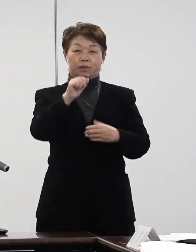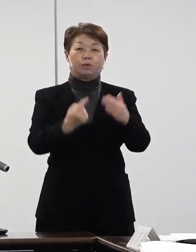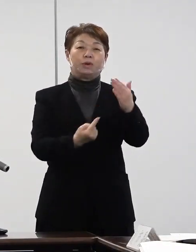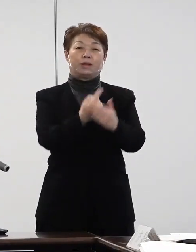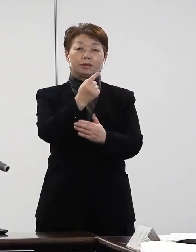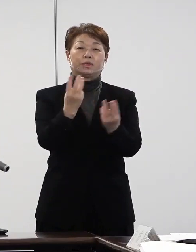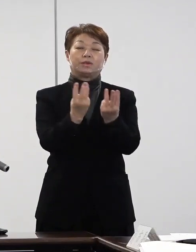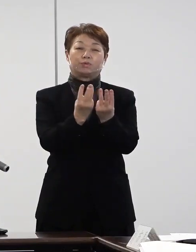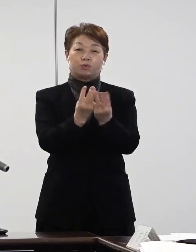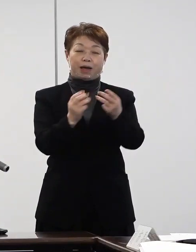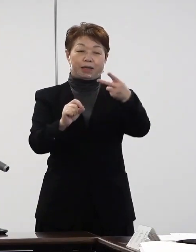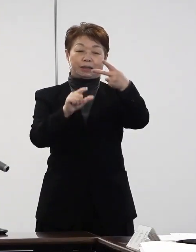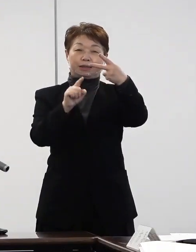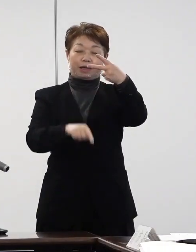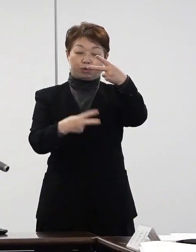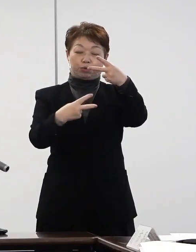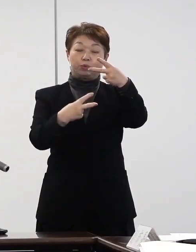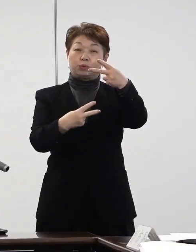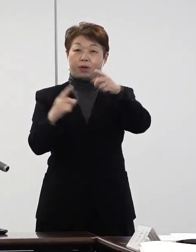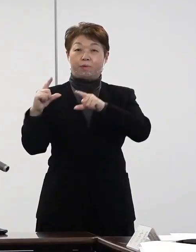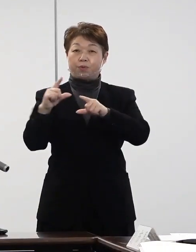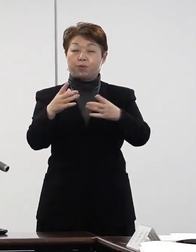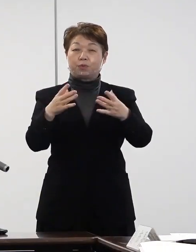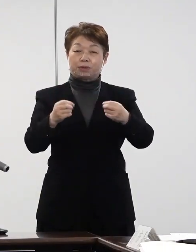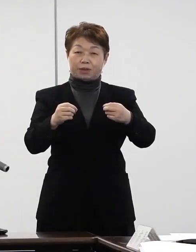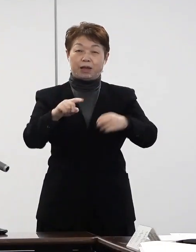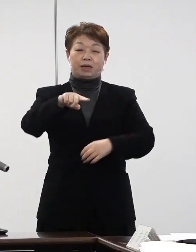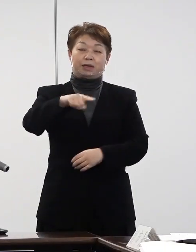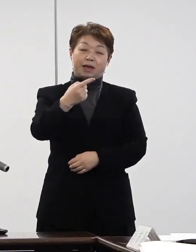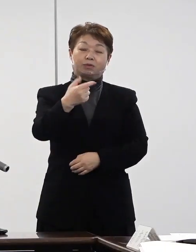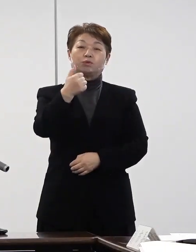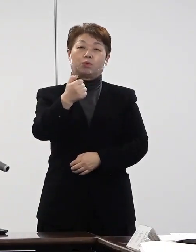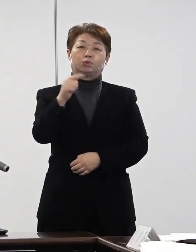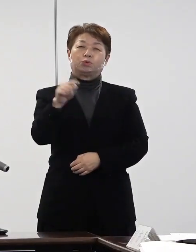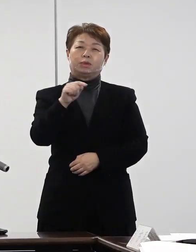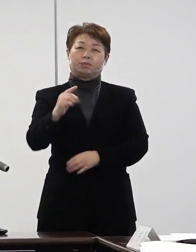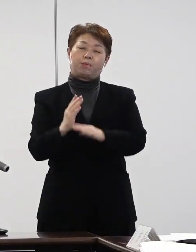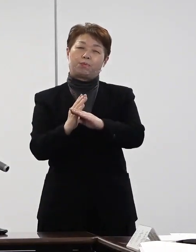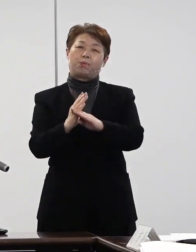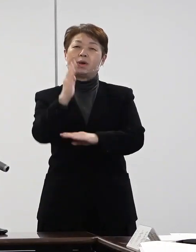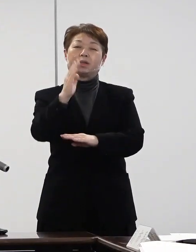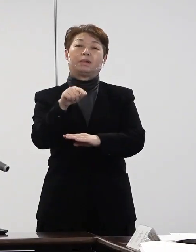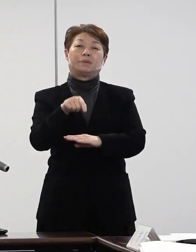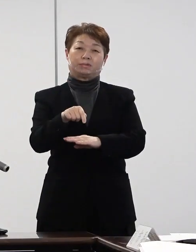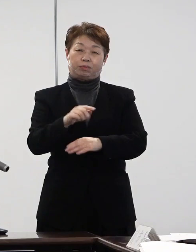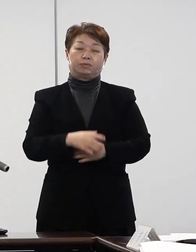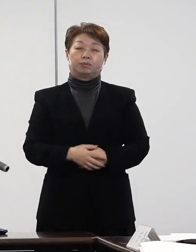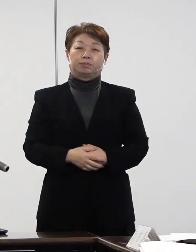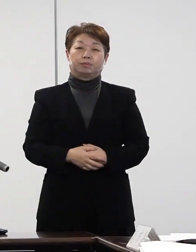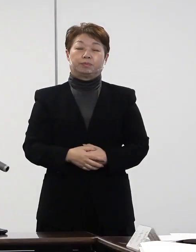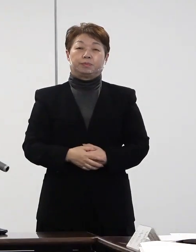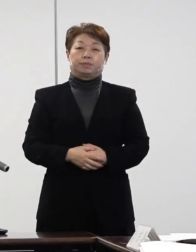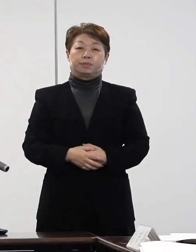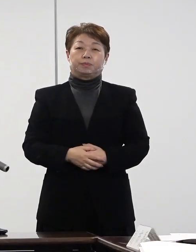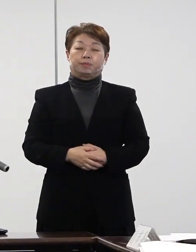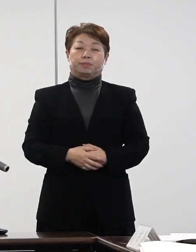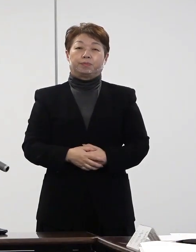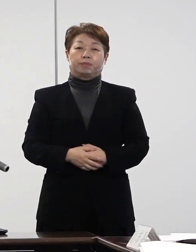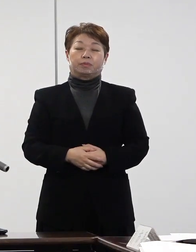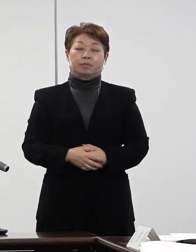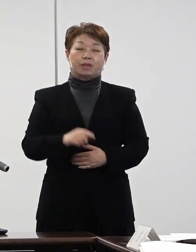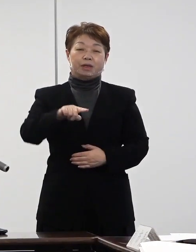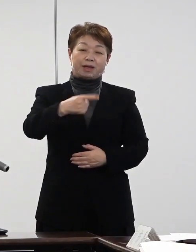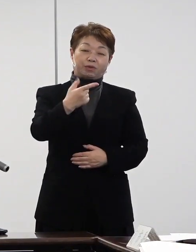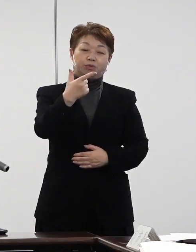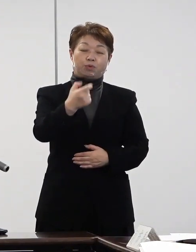ては2月2日でご報告した150名を超える最多の発生数となります。